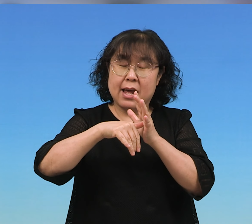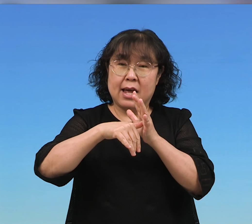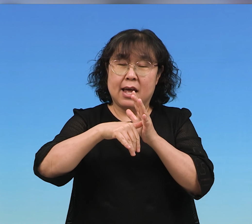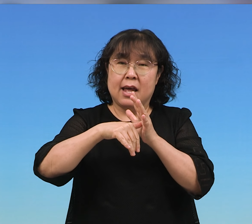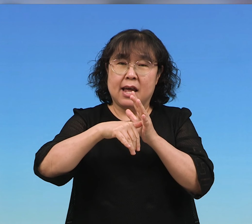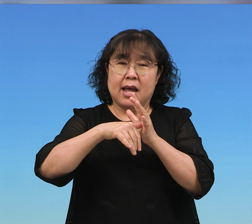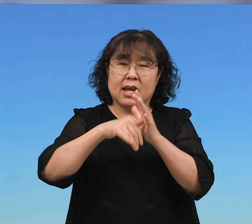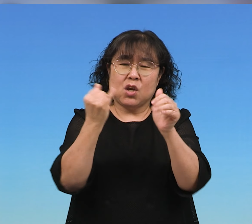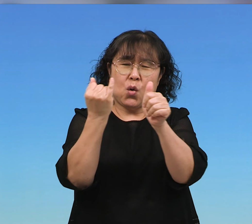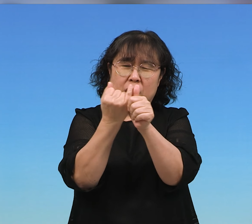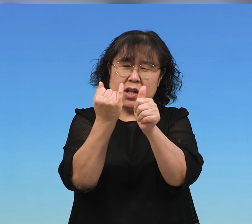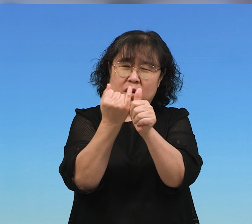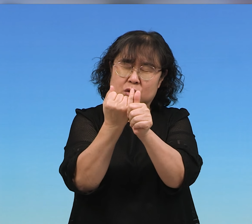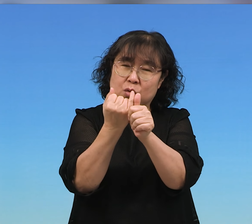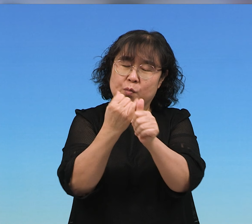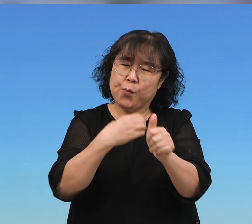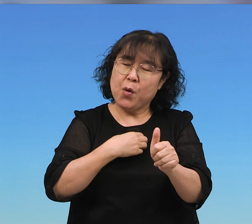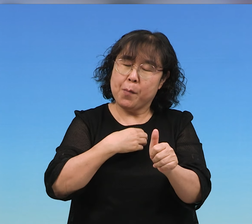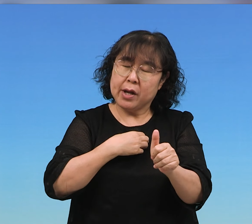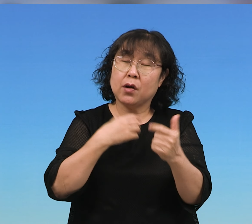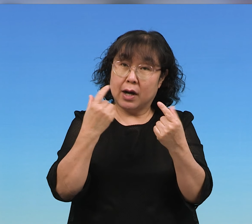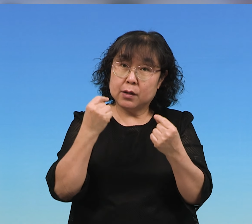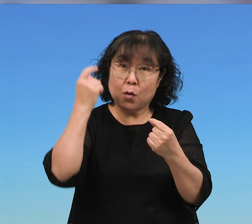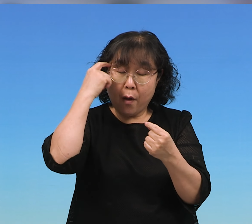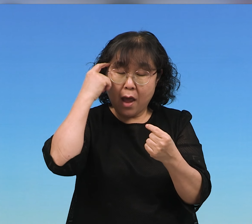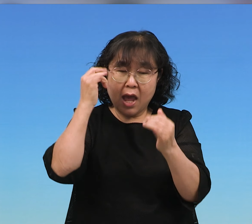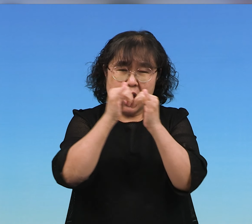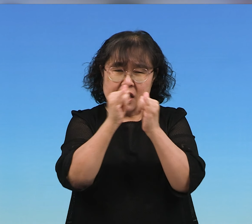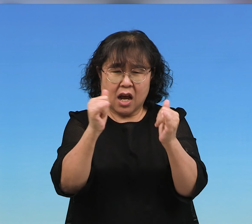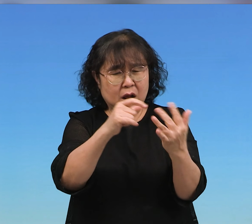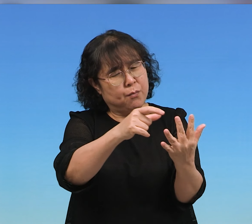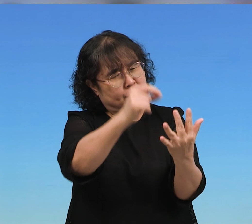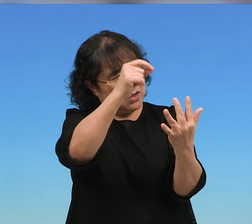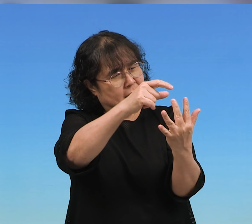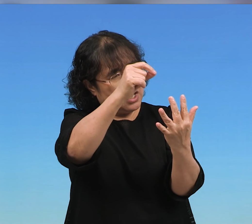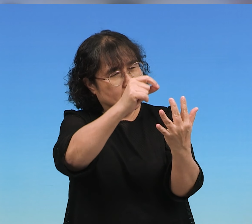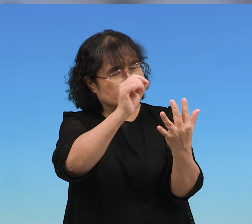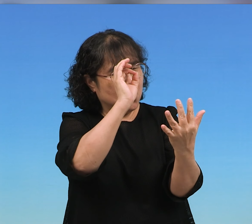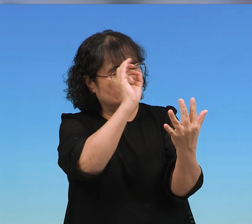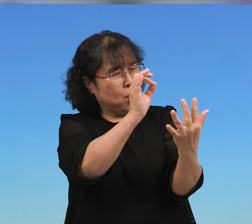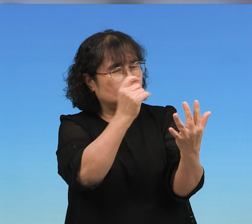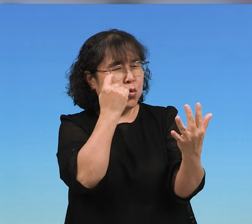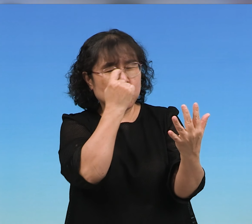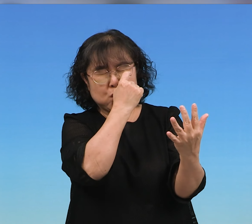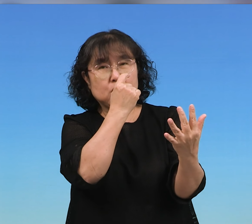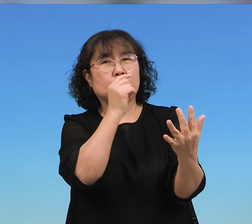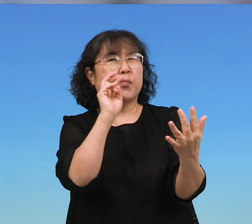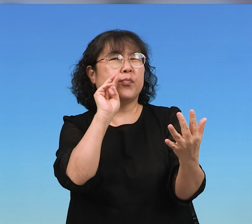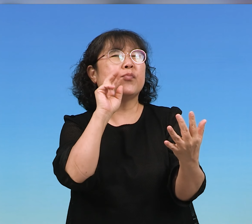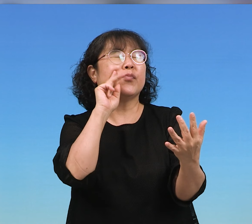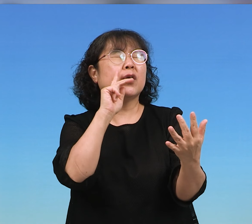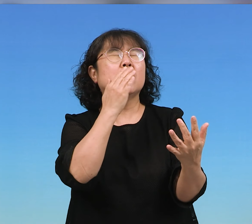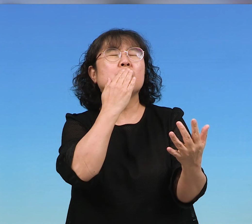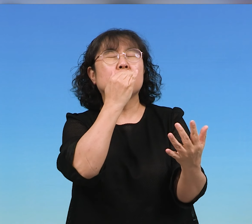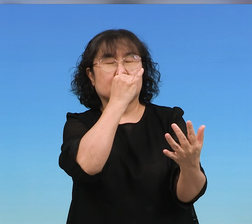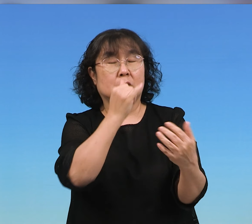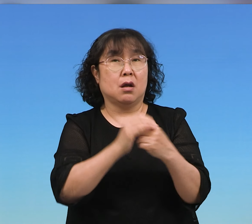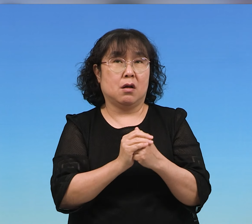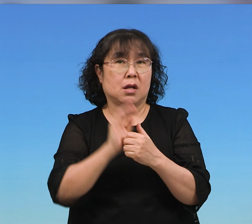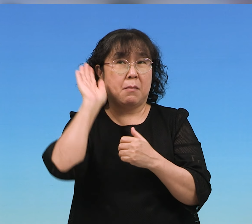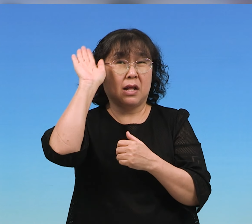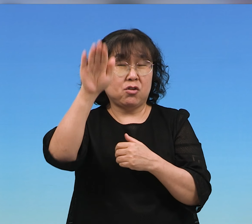나이에 결혼하는 거, 그 저는 참 위험하다 생각해요. 그 사람을 보는 안목이 없는 상태로 결혼을 하게 되면 그게 참